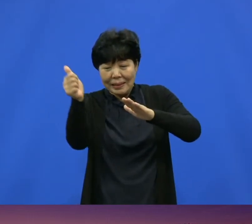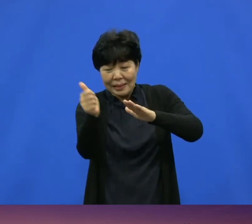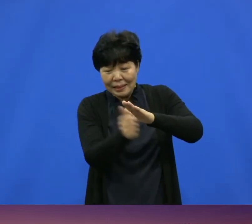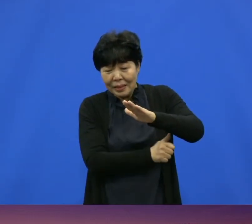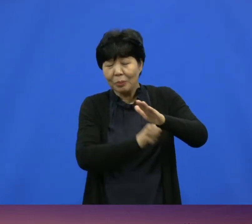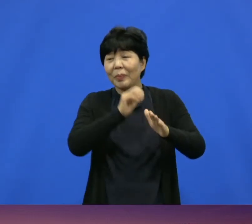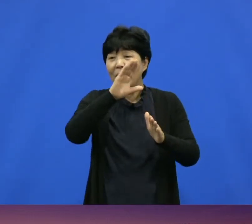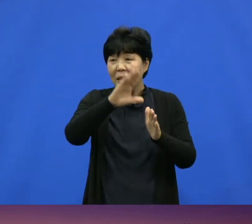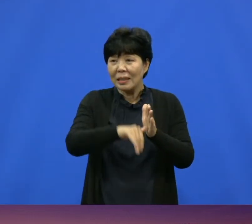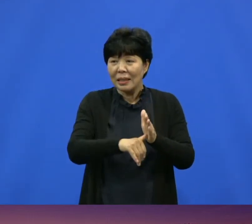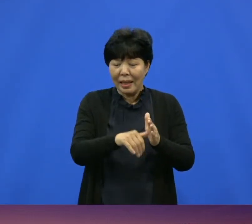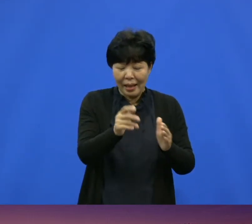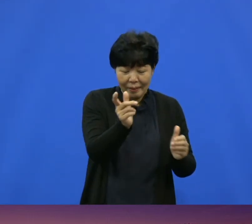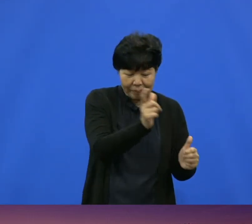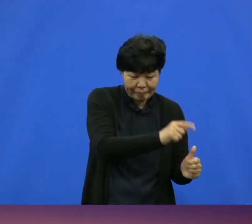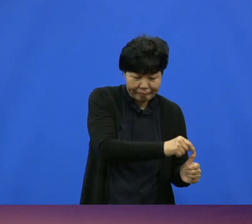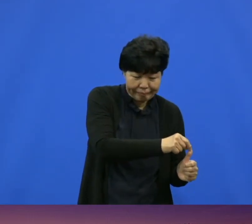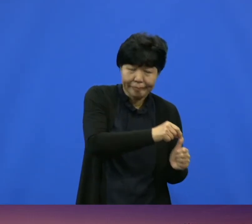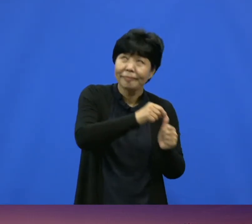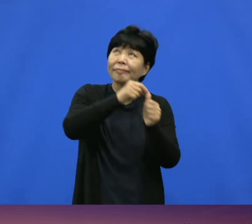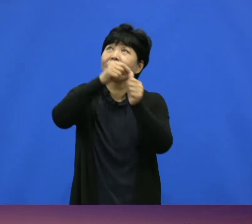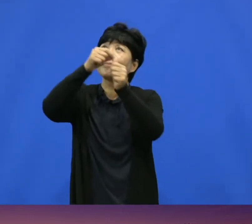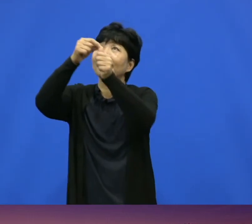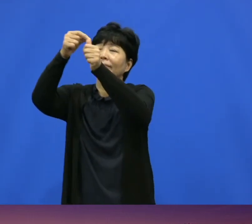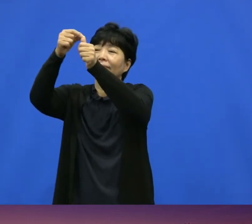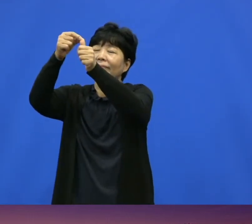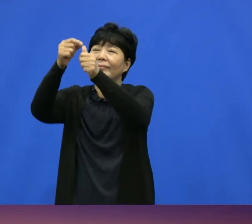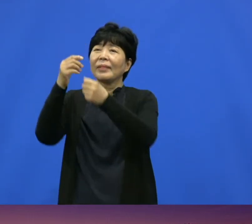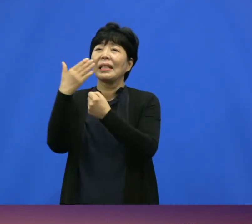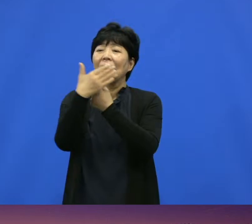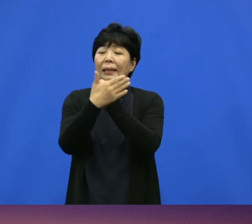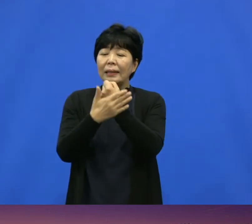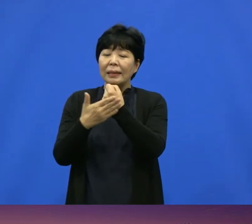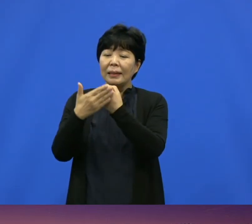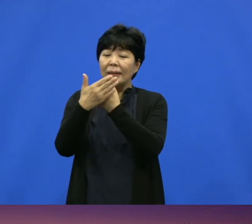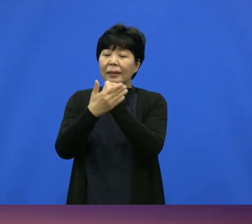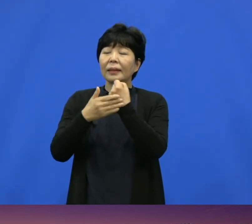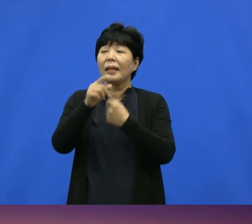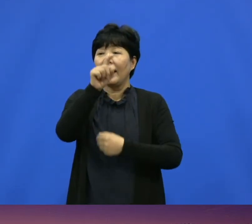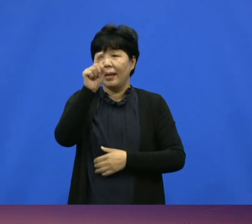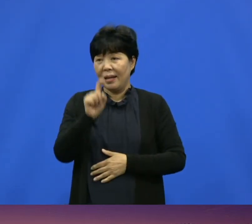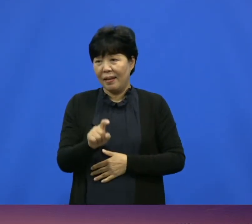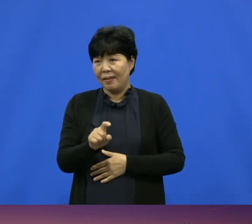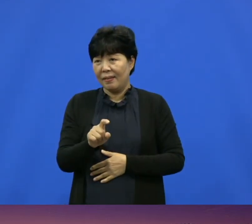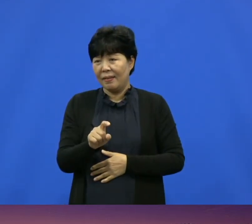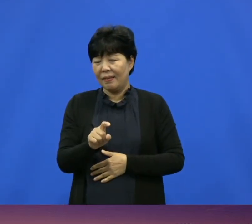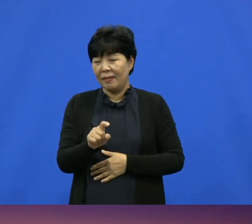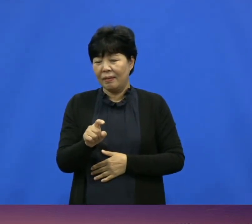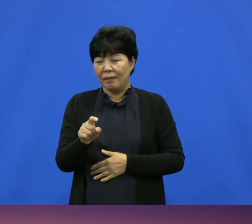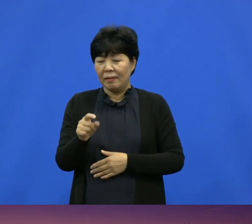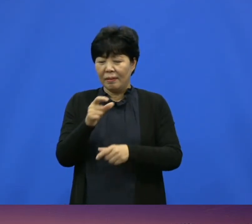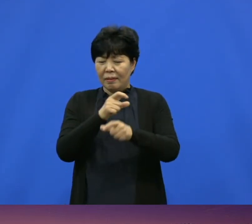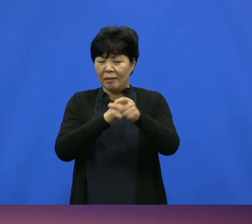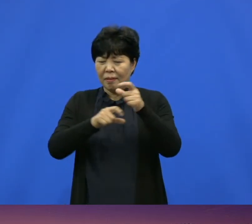은혜예요. 근데 은혜는 한 단계 더 들어가는 거예요. 하나님은 깊은 회복을